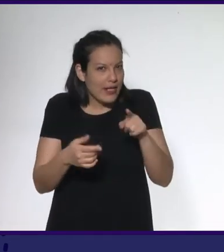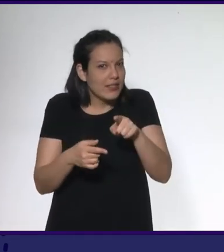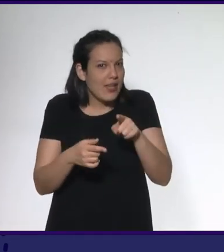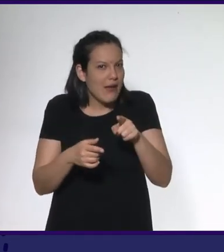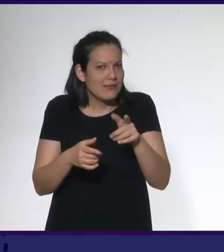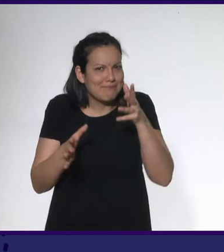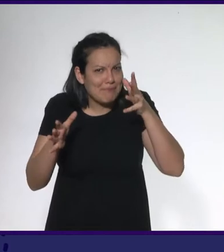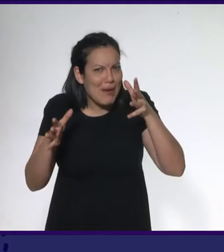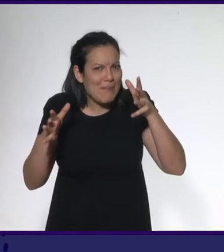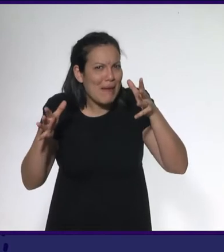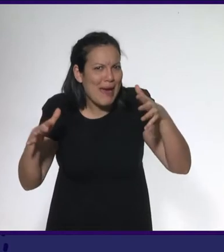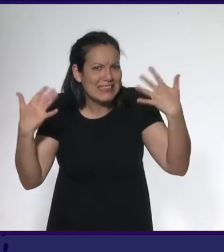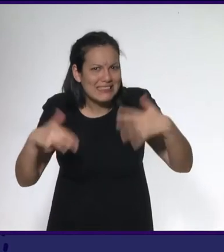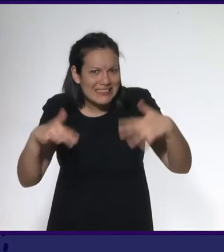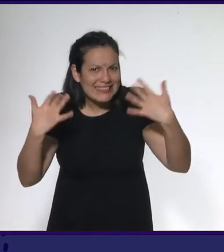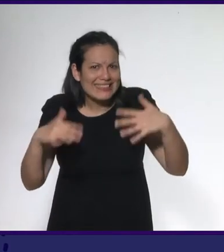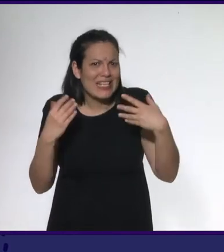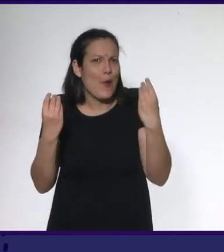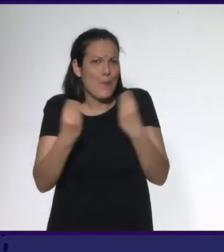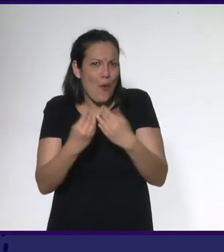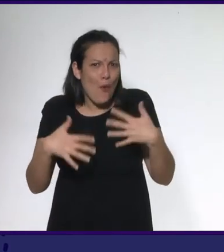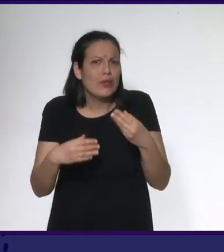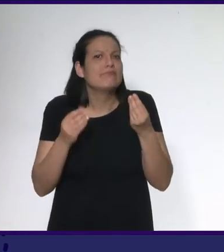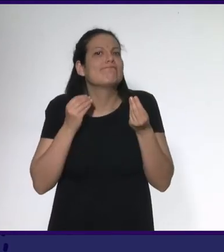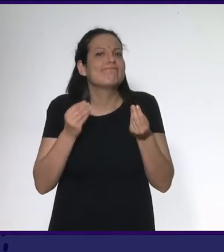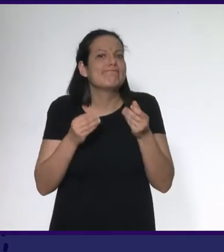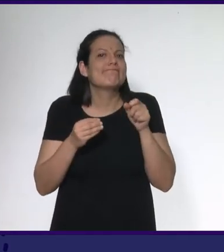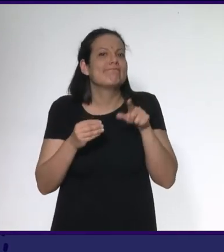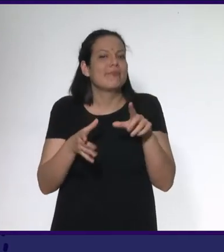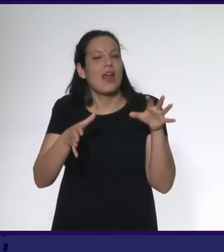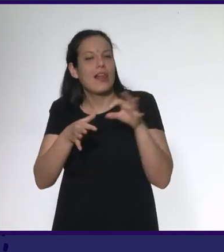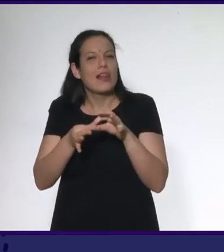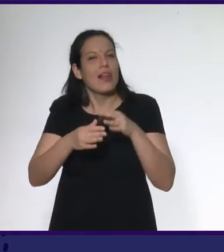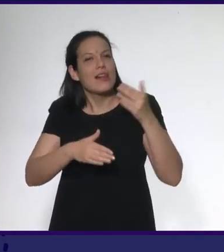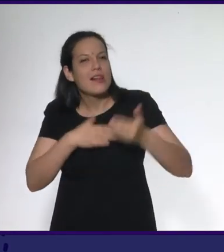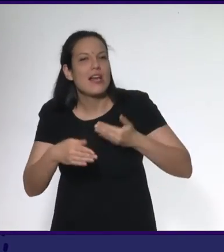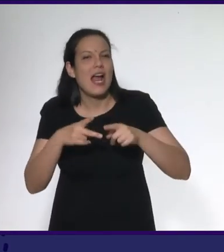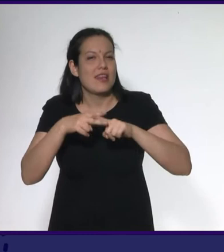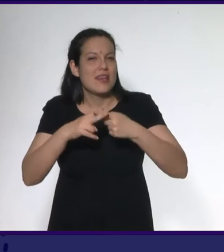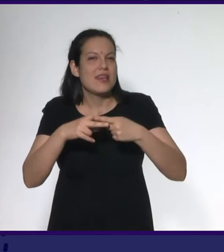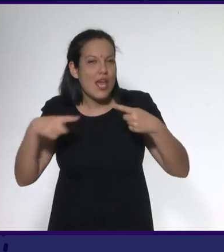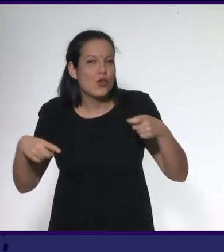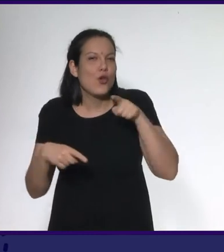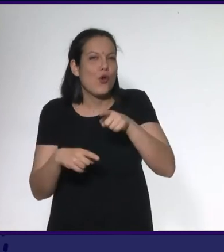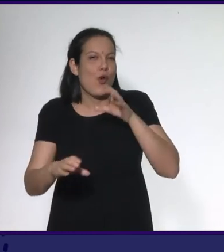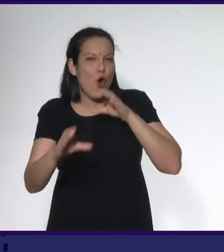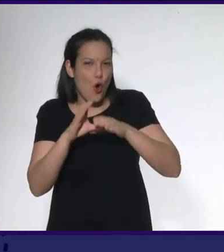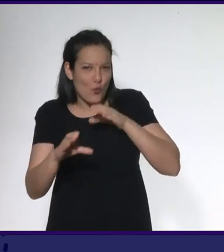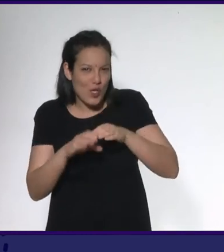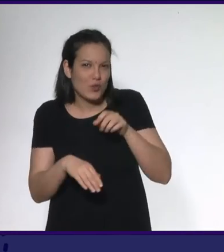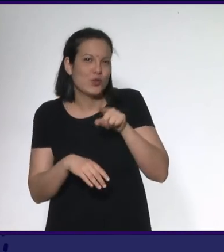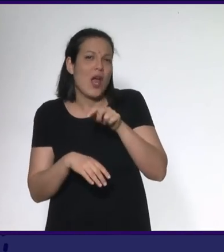control se ponen en evidencia y son potenciados en cantidad e intensidad por